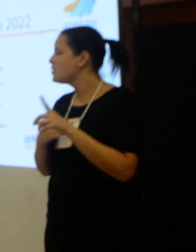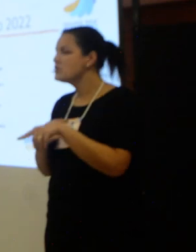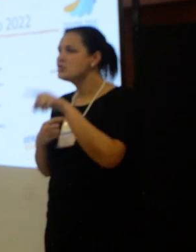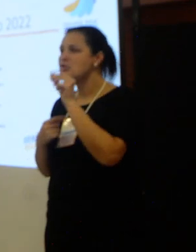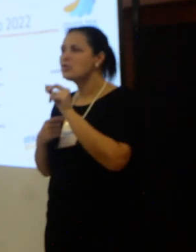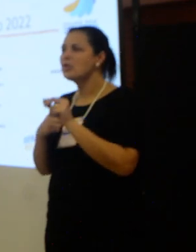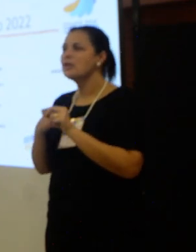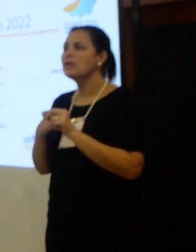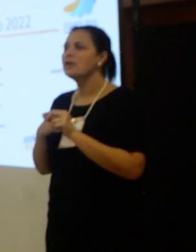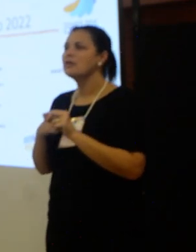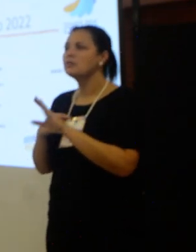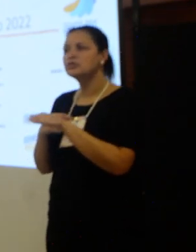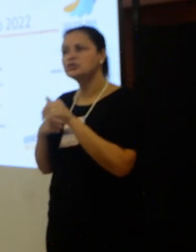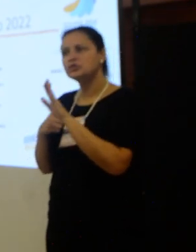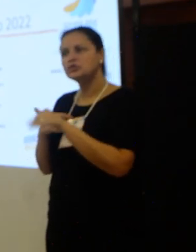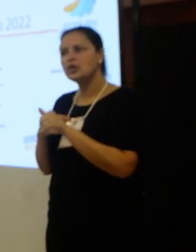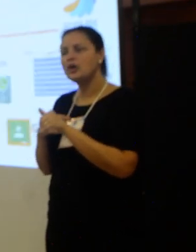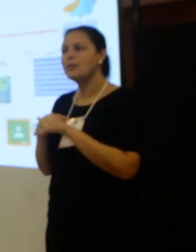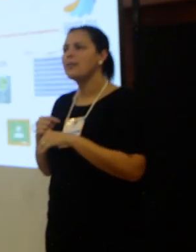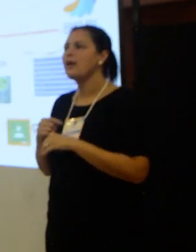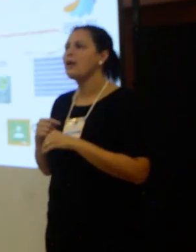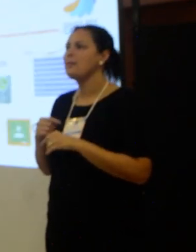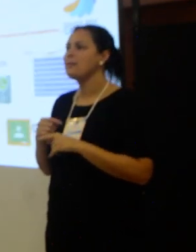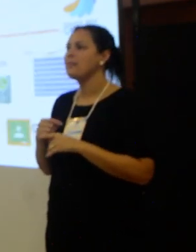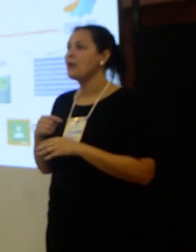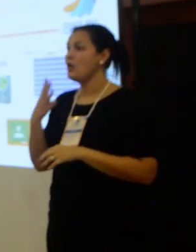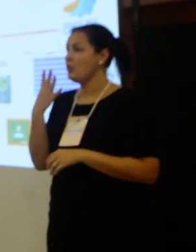para trabalhar essas 4 unidades de paisagem.